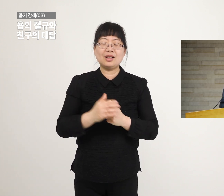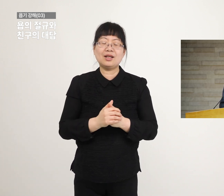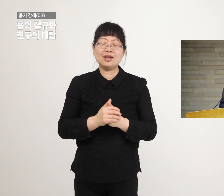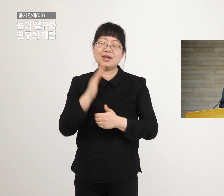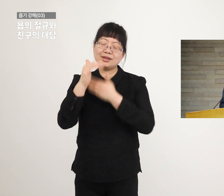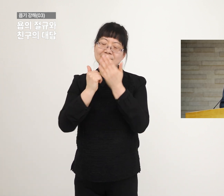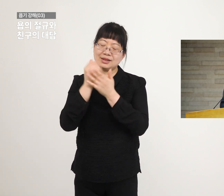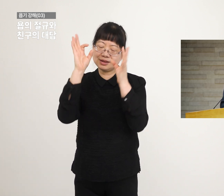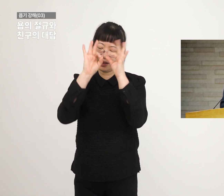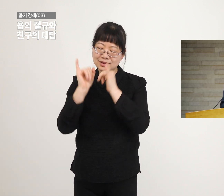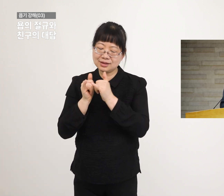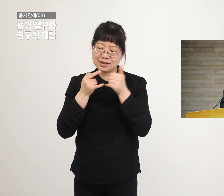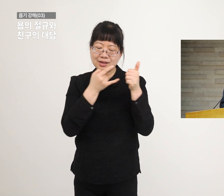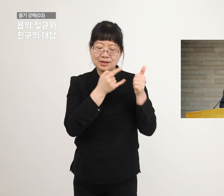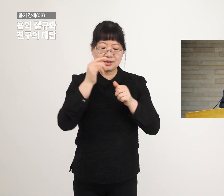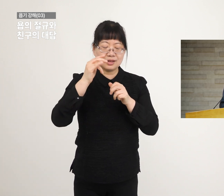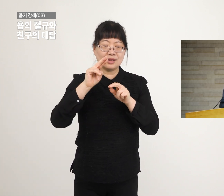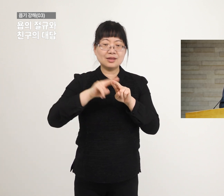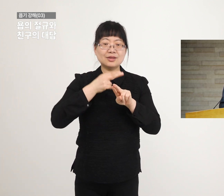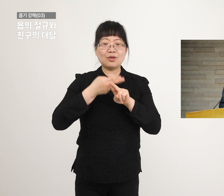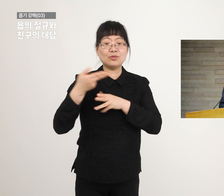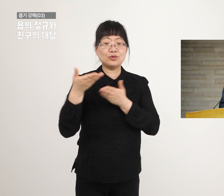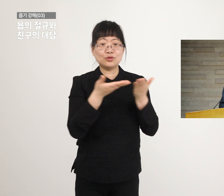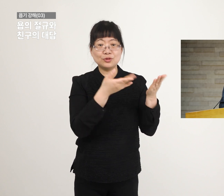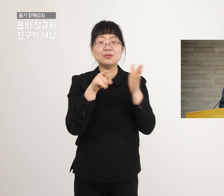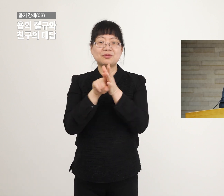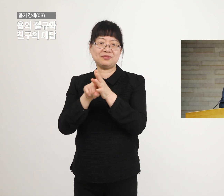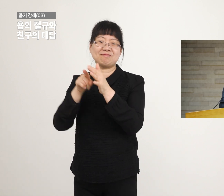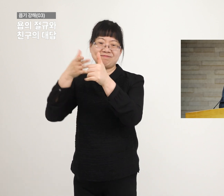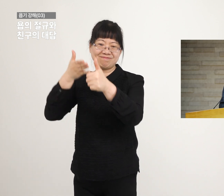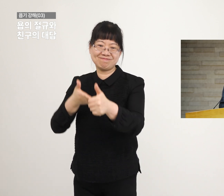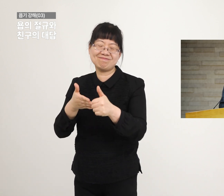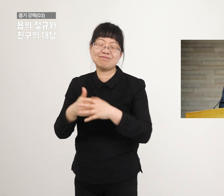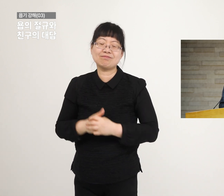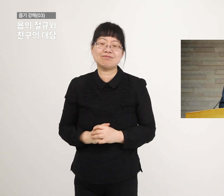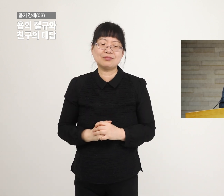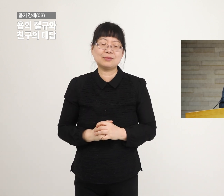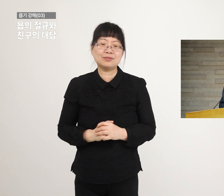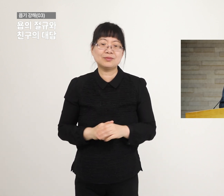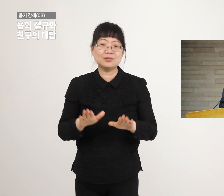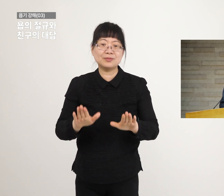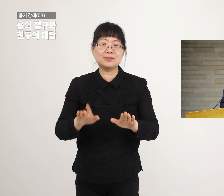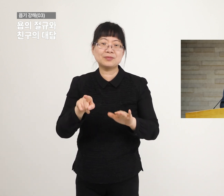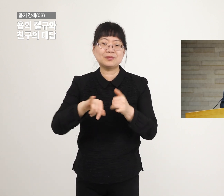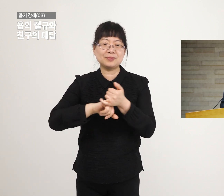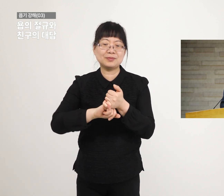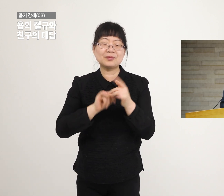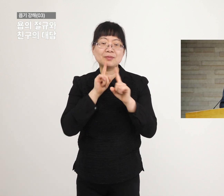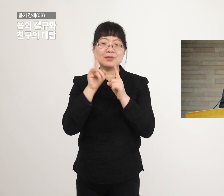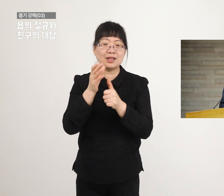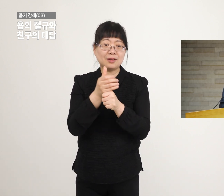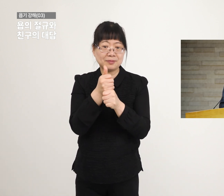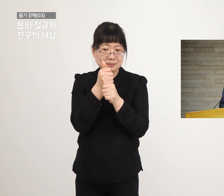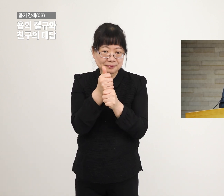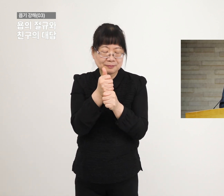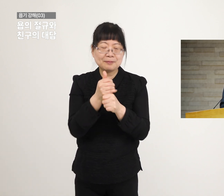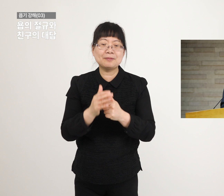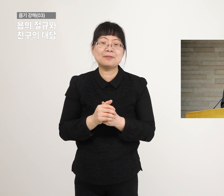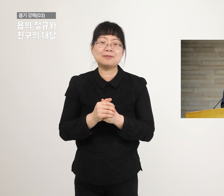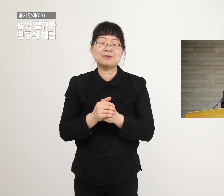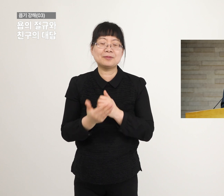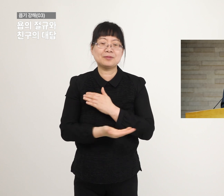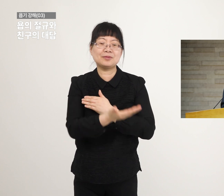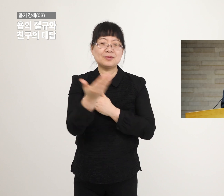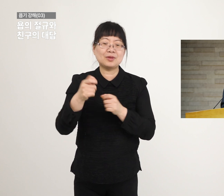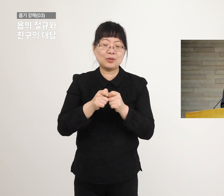찾는 자들에게 상 주시는 이심을 믿어야 합니다. 오늘도 이 약속의 말씀을 붙들고